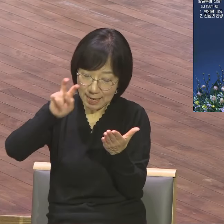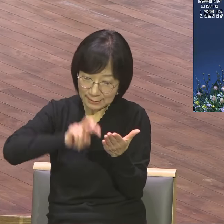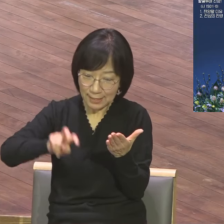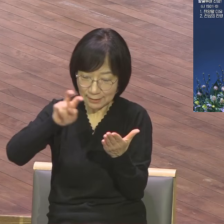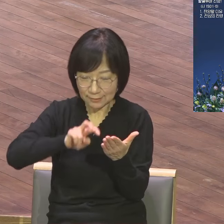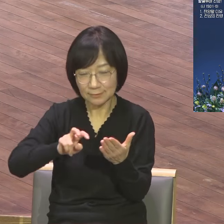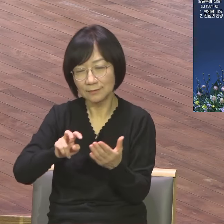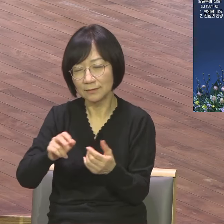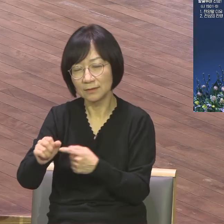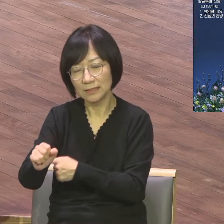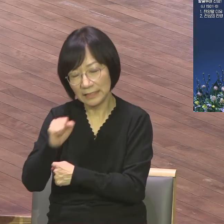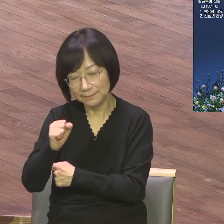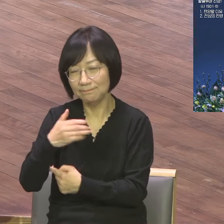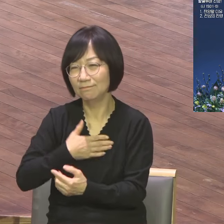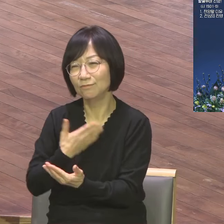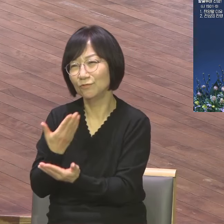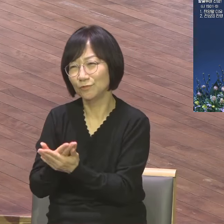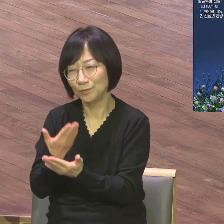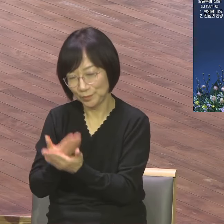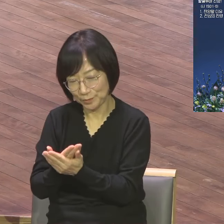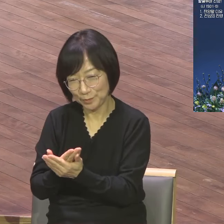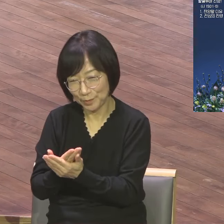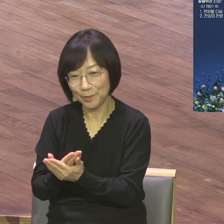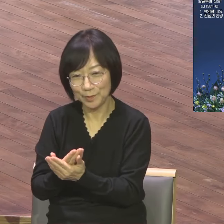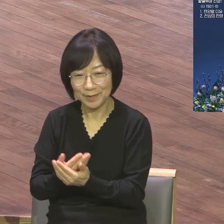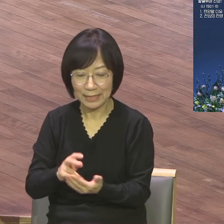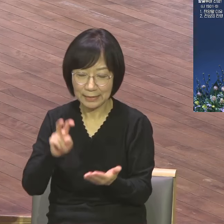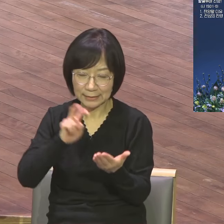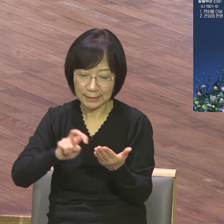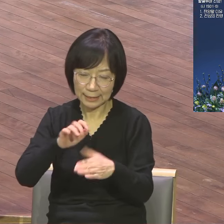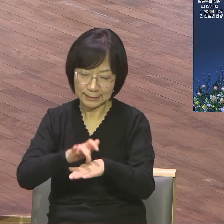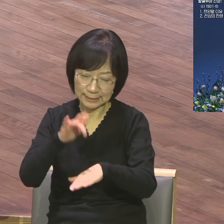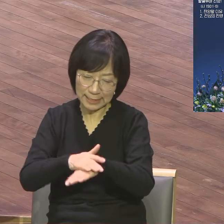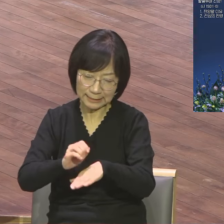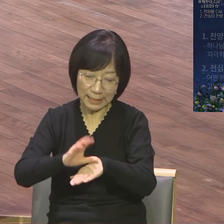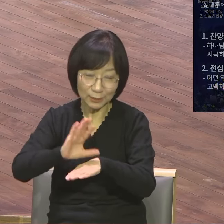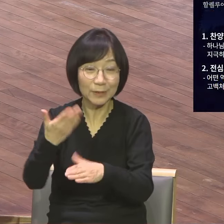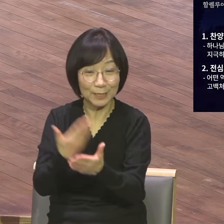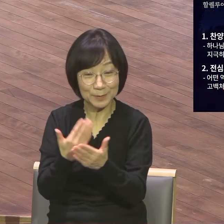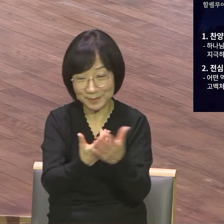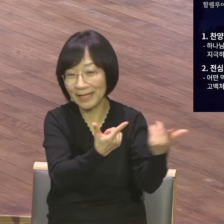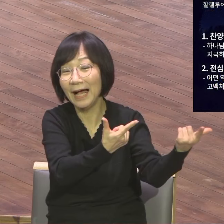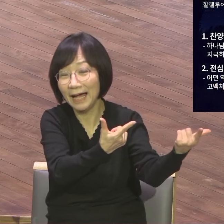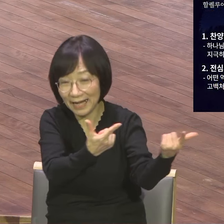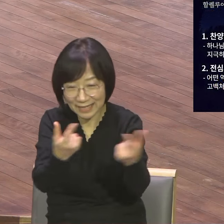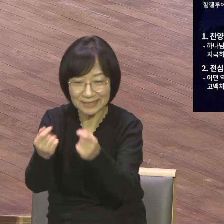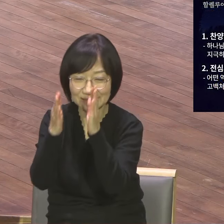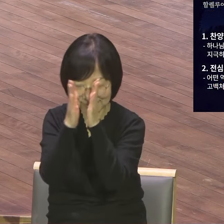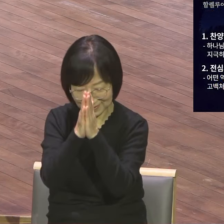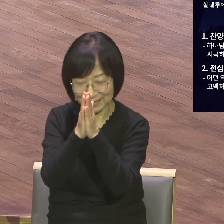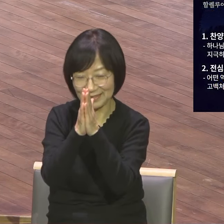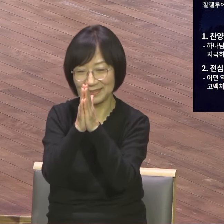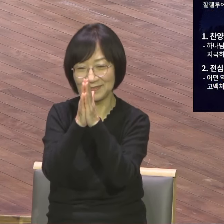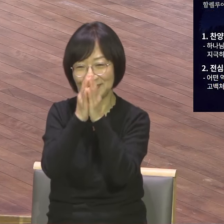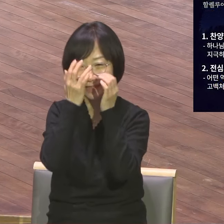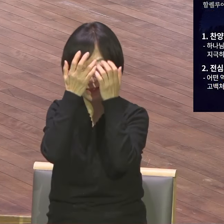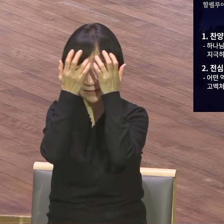하시고 전심으로 하나님 찬양하는 체질이 되게 하여 주옵소서. 주여 기도하겠습니다. 주여